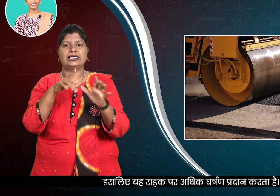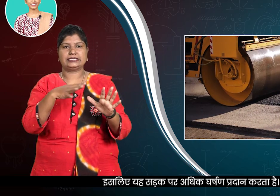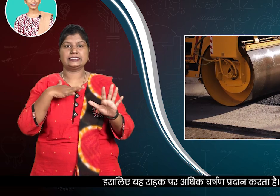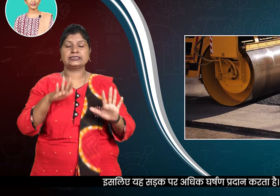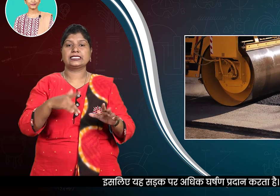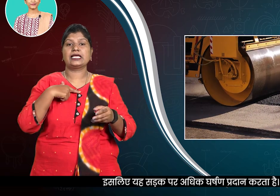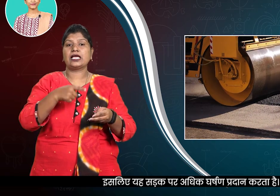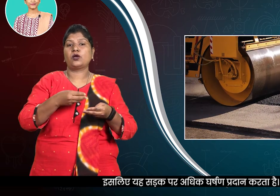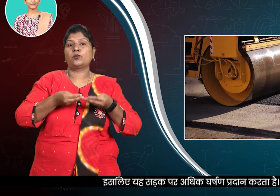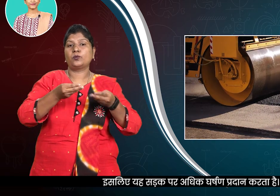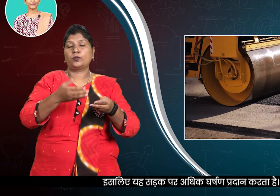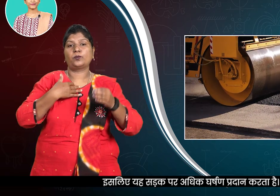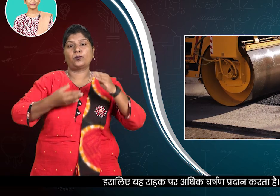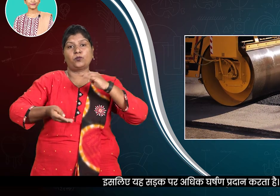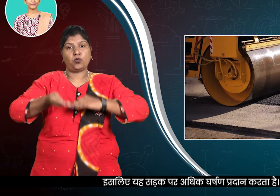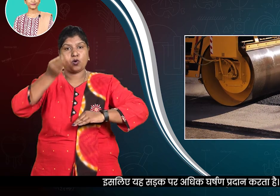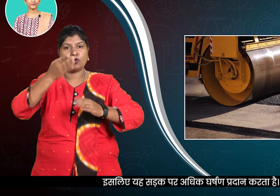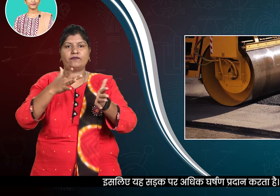करता है